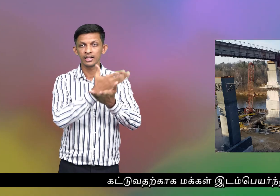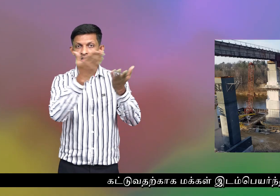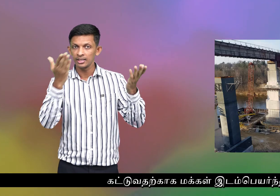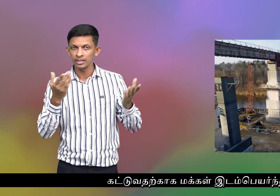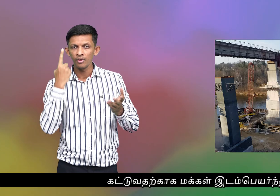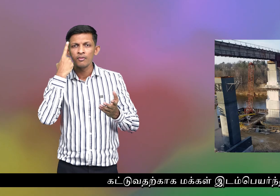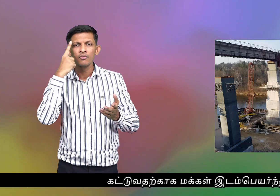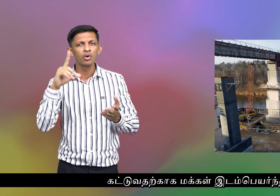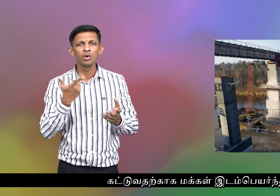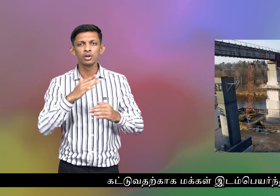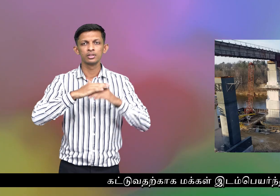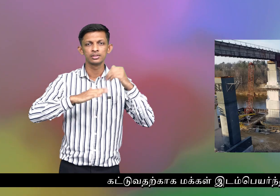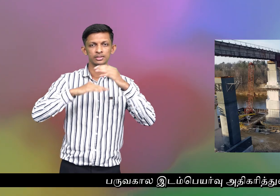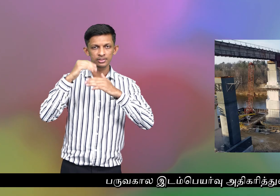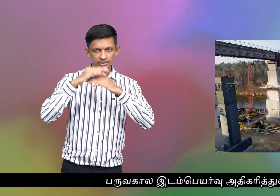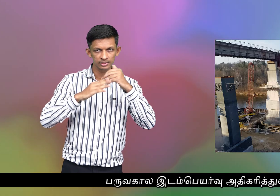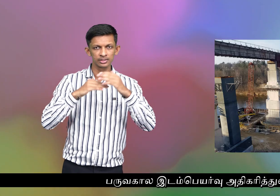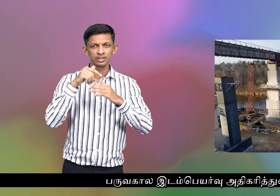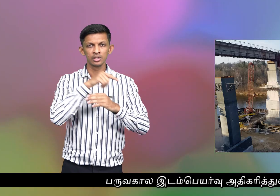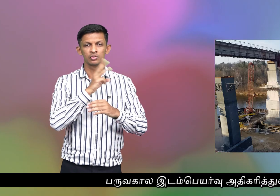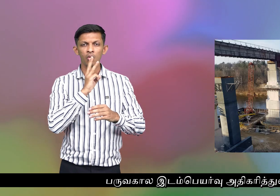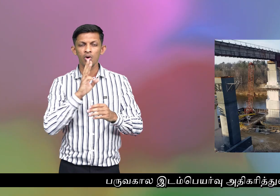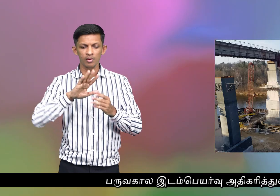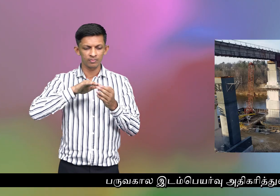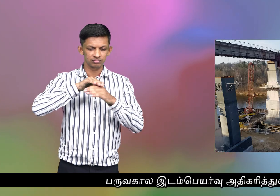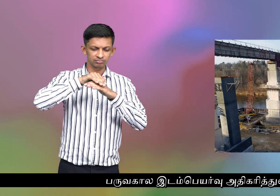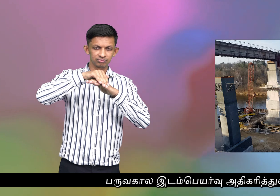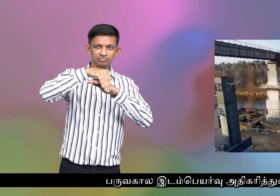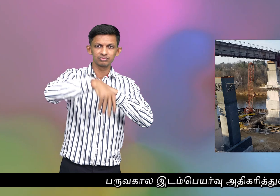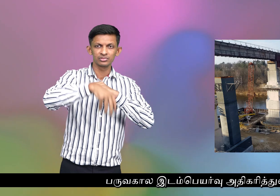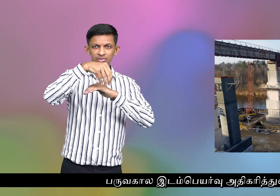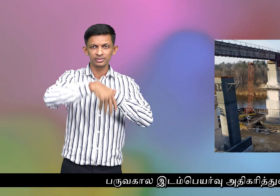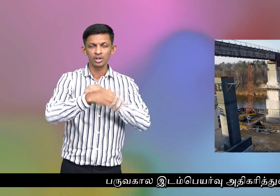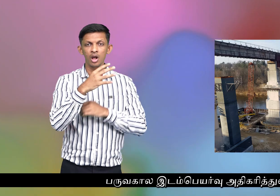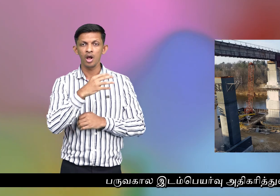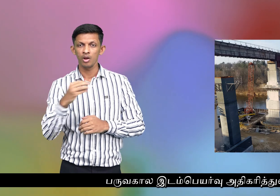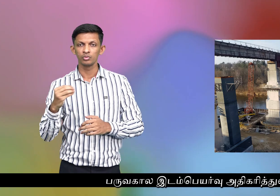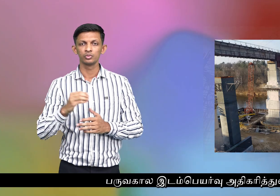மக்கள் இடம்பெயர்ந்ததால் பருவகால இடம்பெயர்வு அதிகரித்துள்ளது.